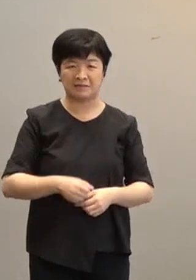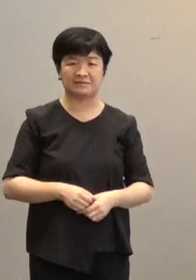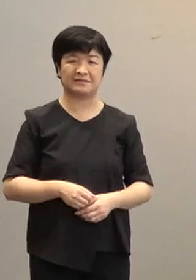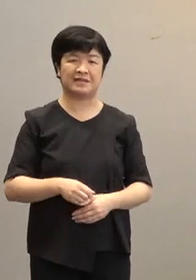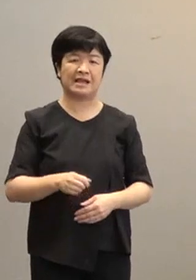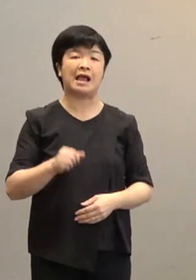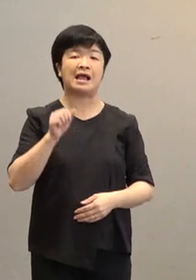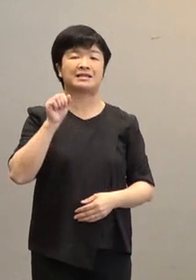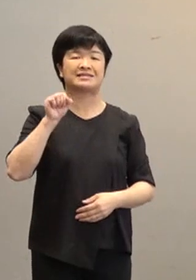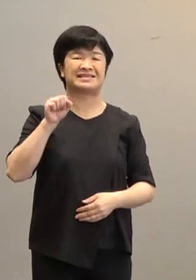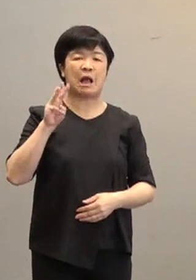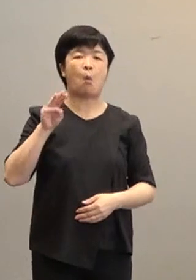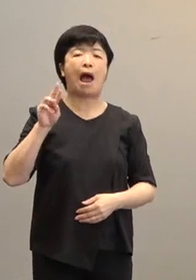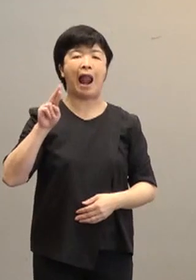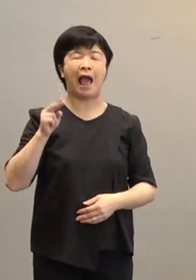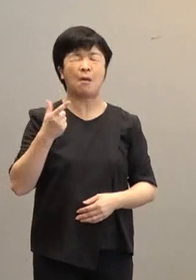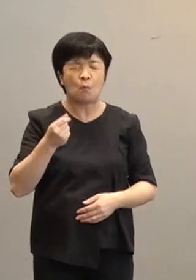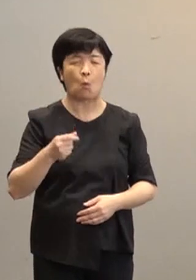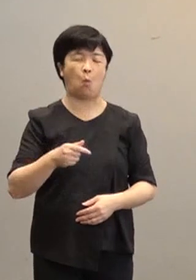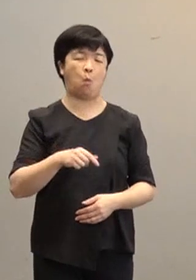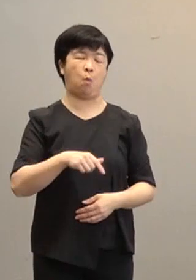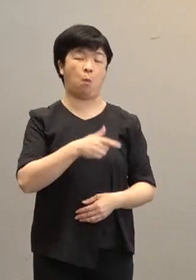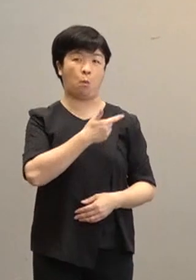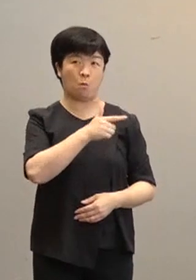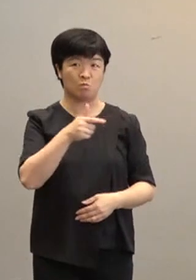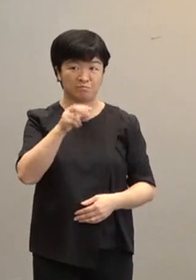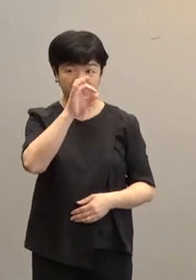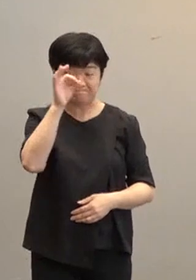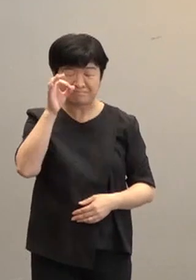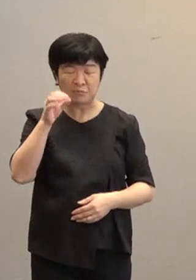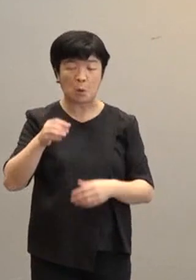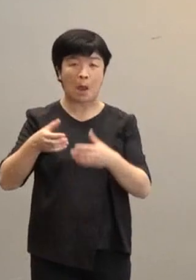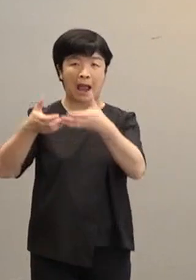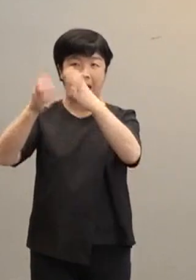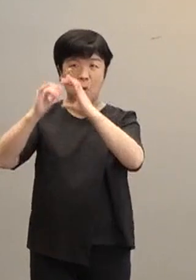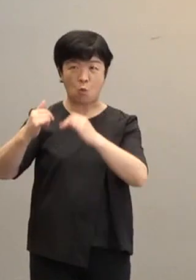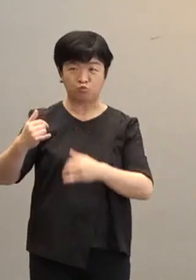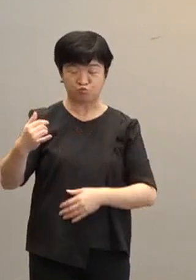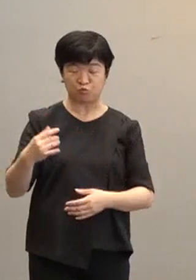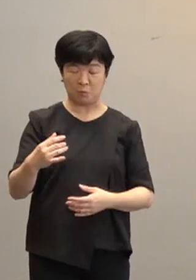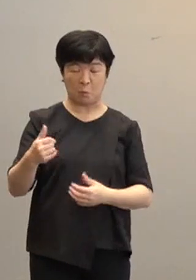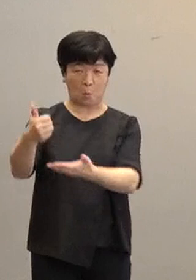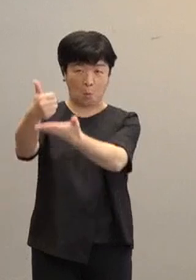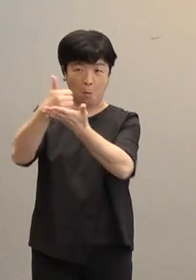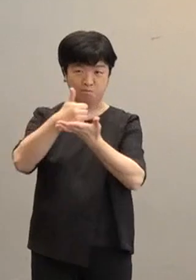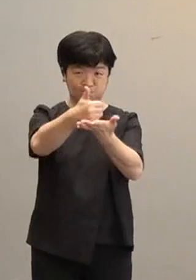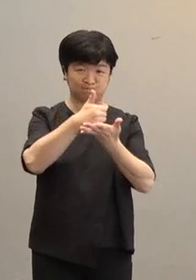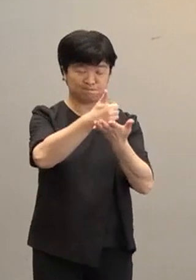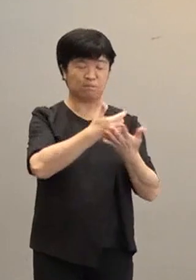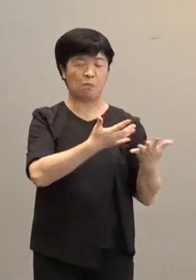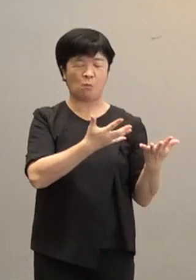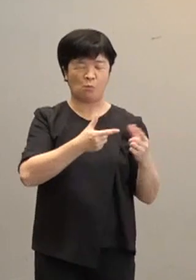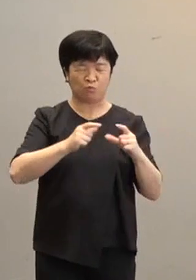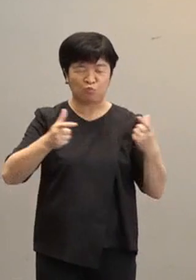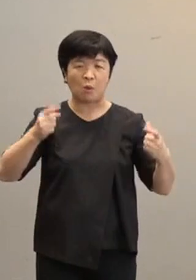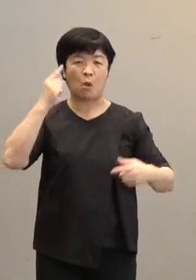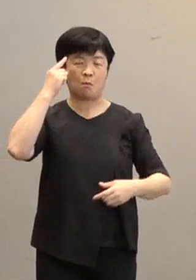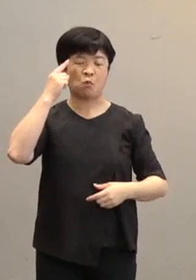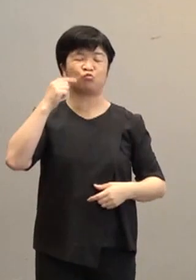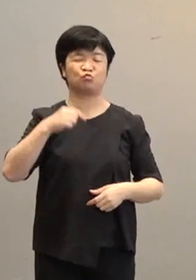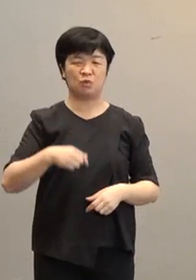内各地域ですね、大変外国人の方々多くなってきております。我々からするとですね、もっとも